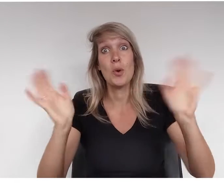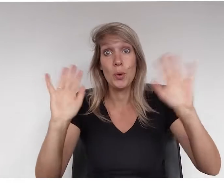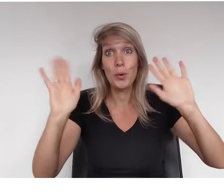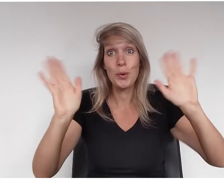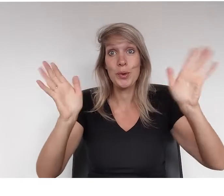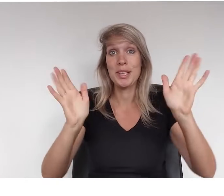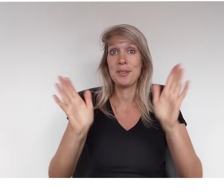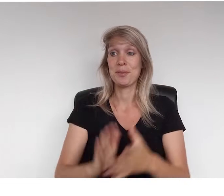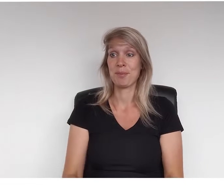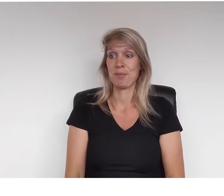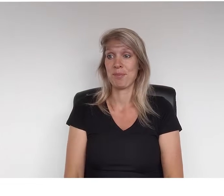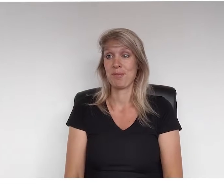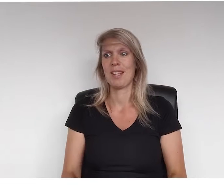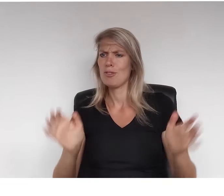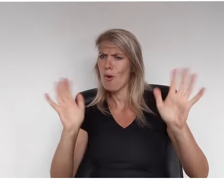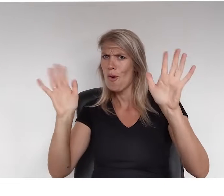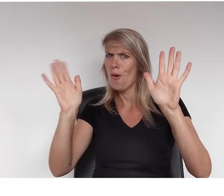Doei.